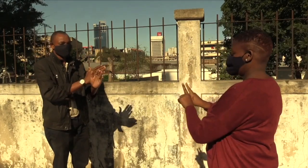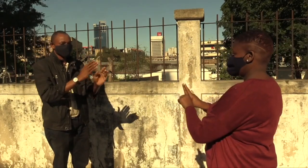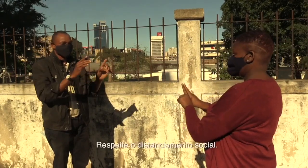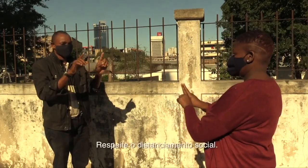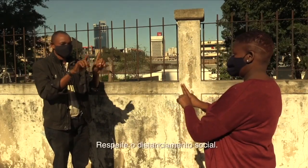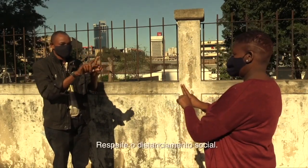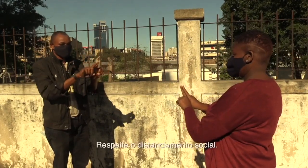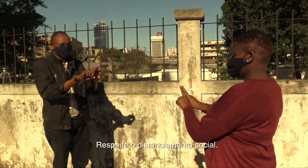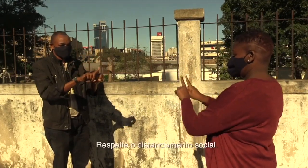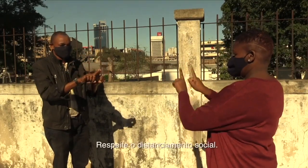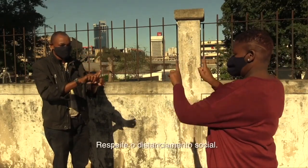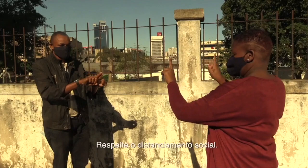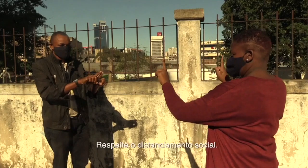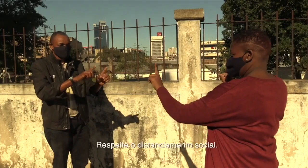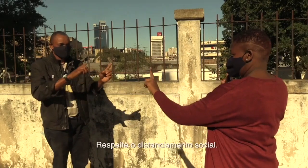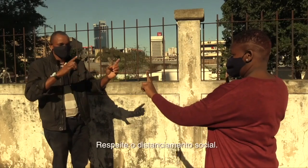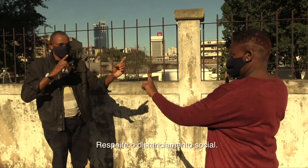Respeita o distanciamento social.